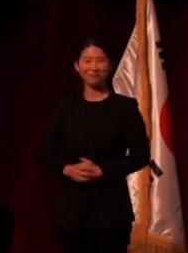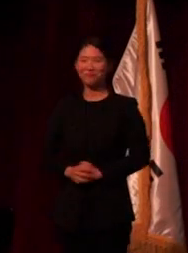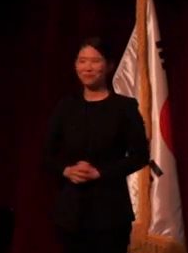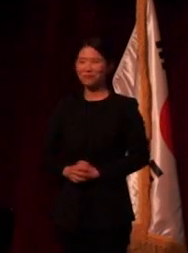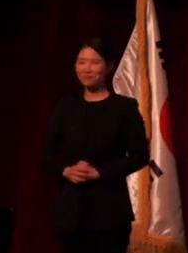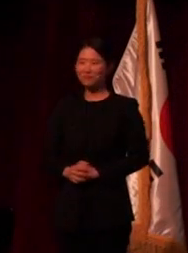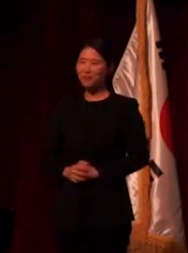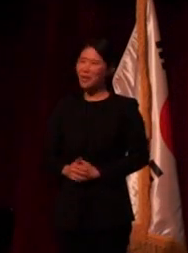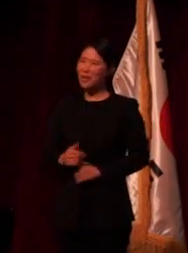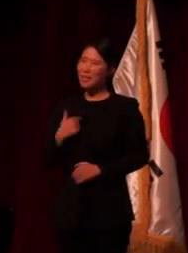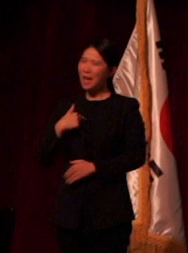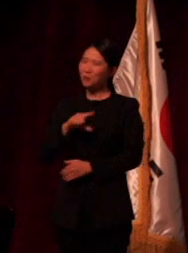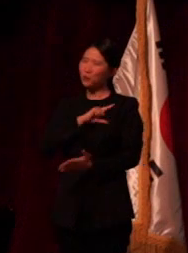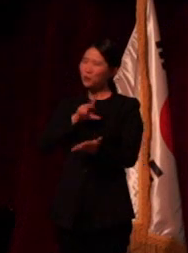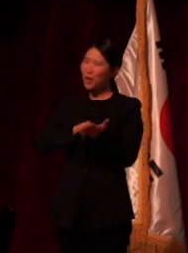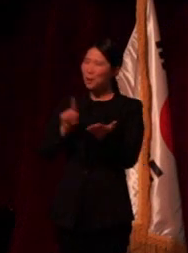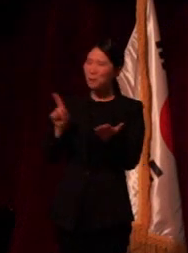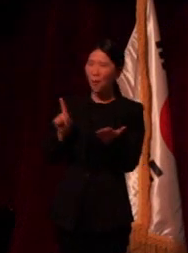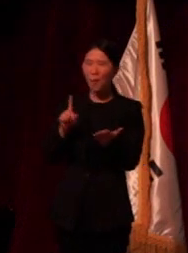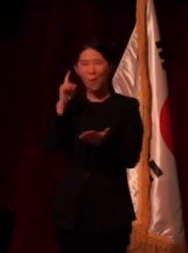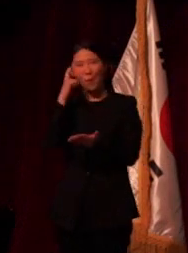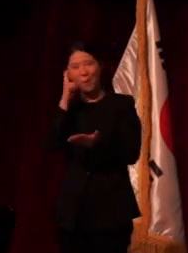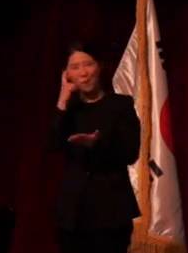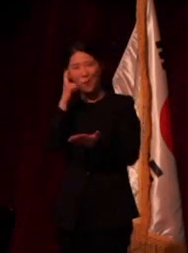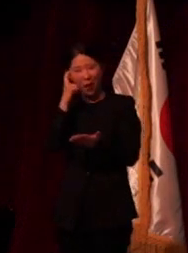그래서 제가 여러분께 들려드리고자 하는 이야기는